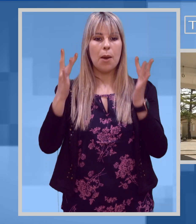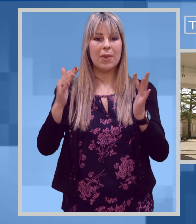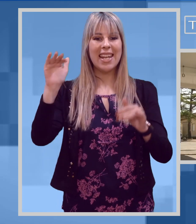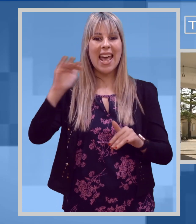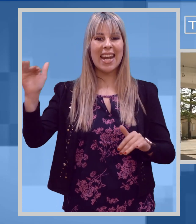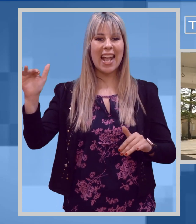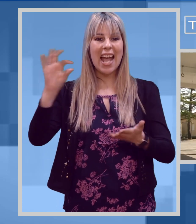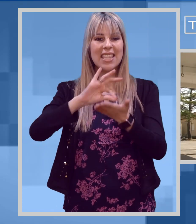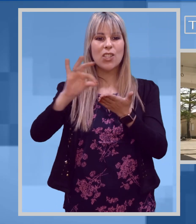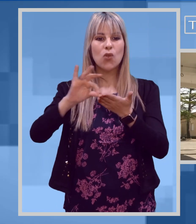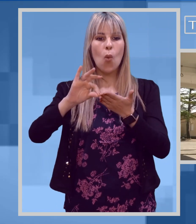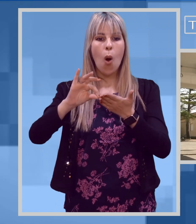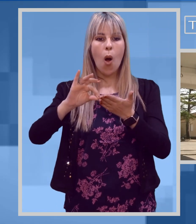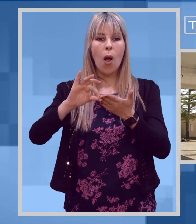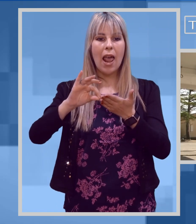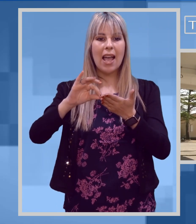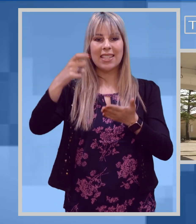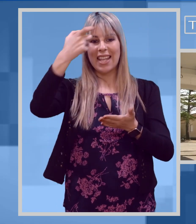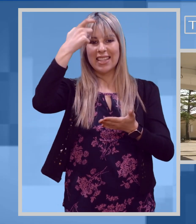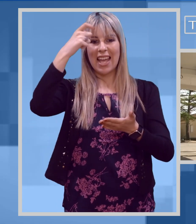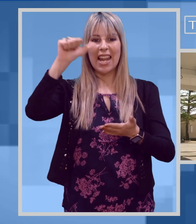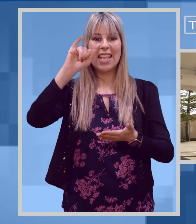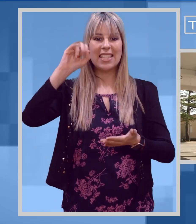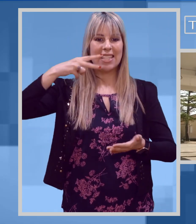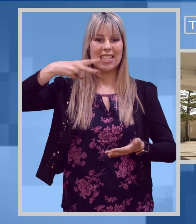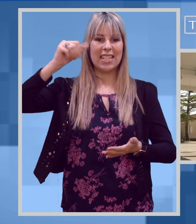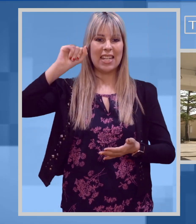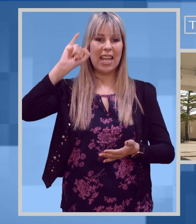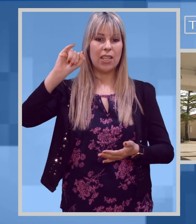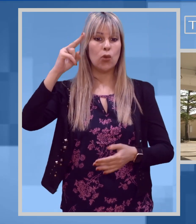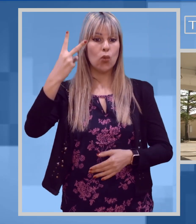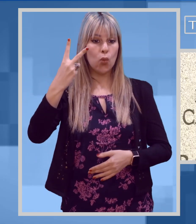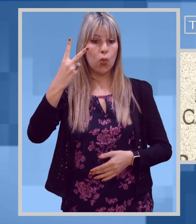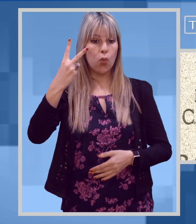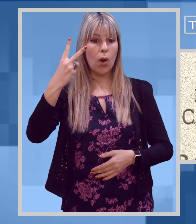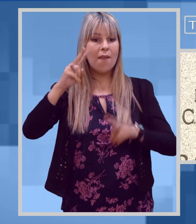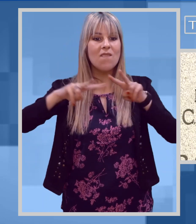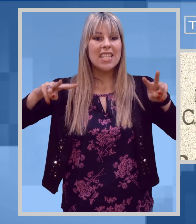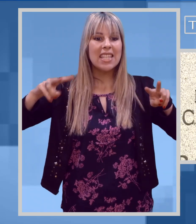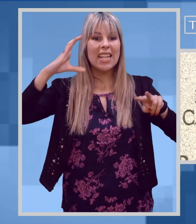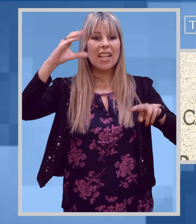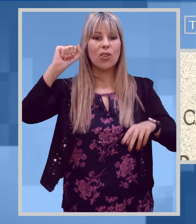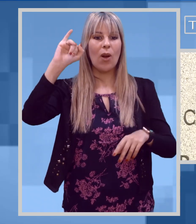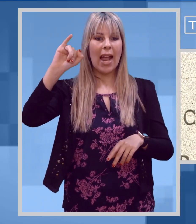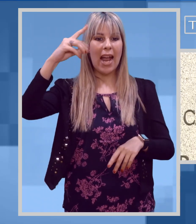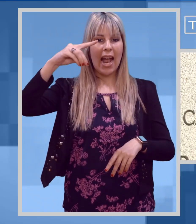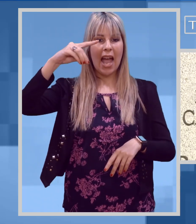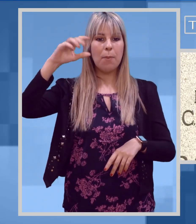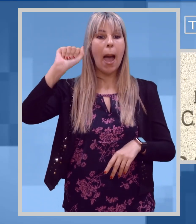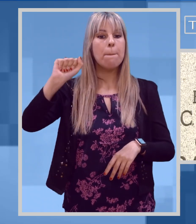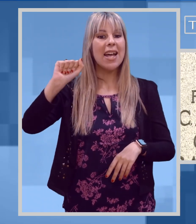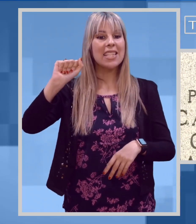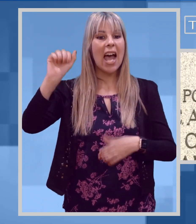Mercoledì 20 aprile i ragazzi dell'Istituto Comprensivo Statale SINAI 2 hanno visitato il CAIP di Abasanta,